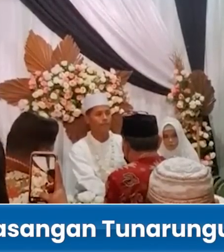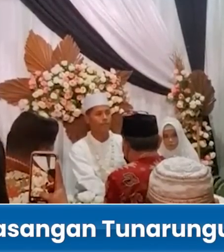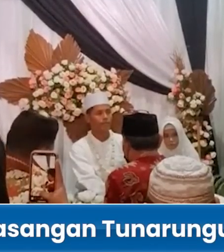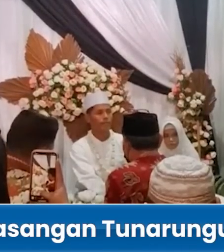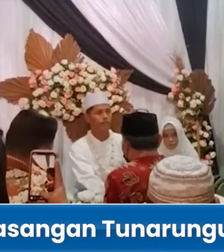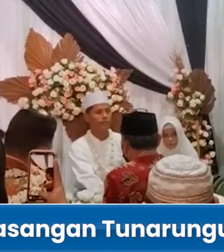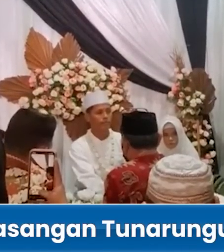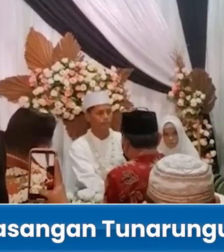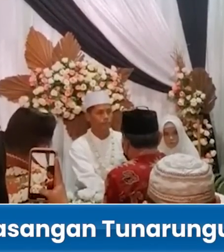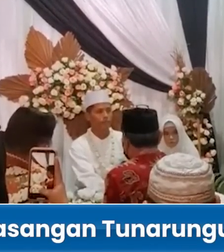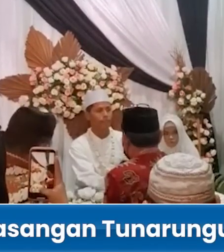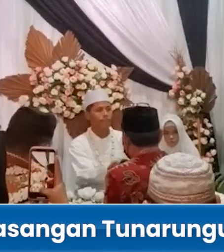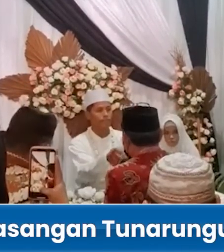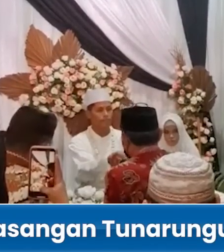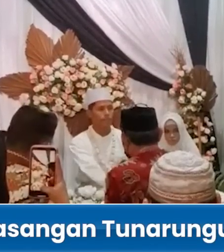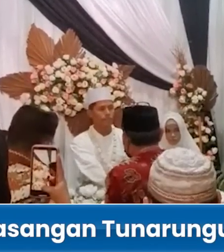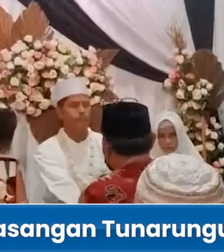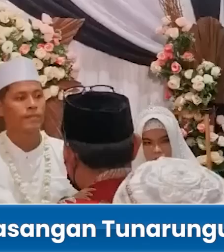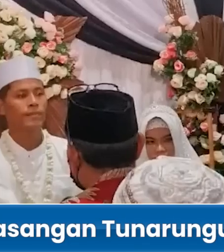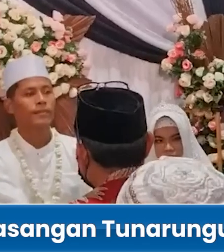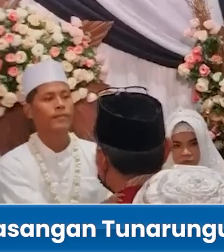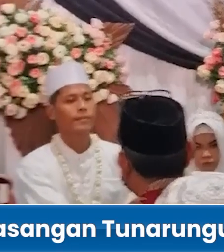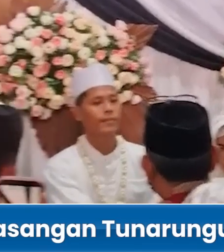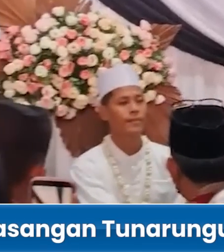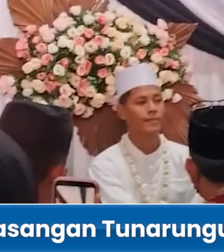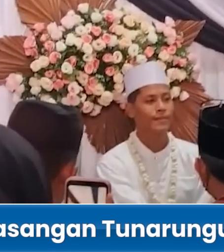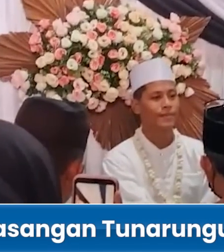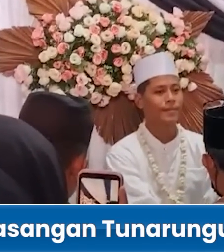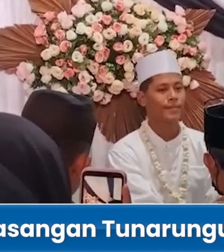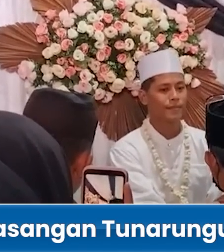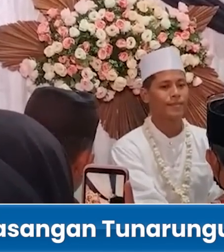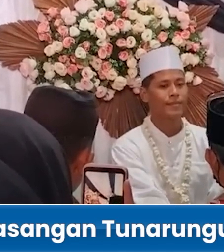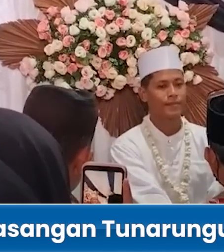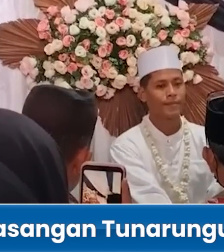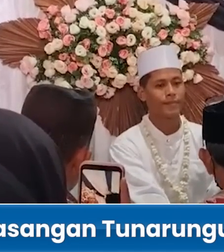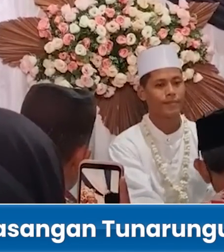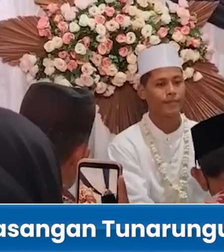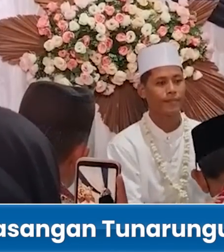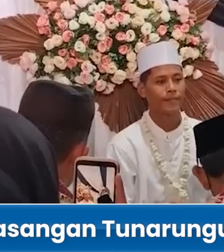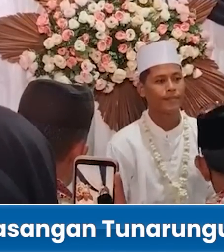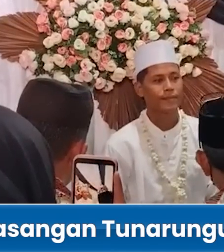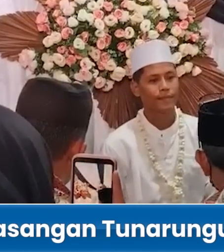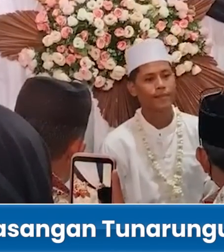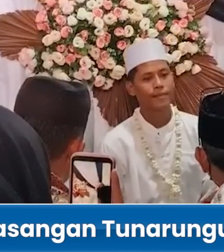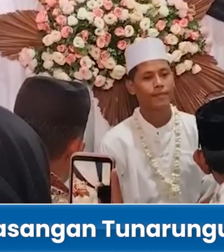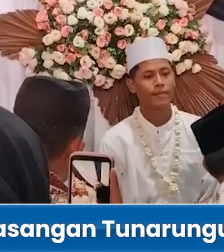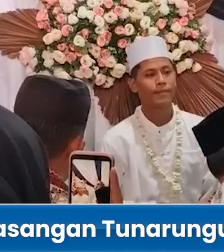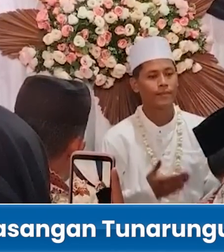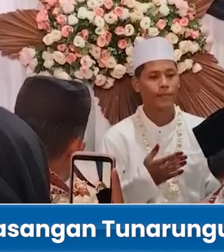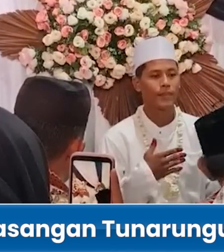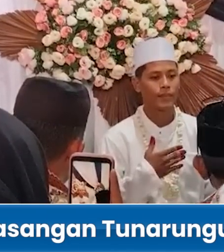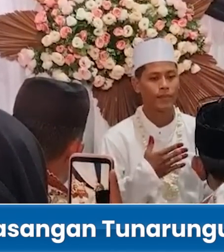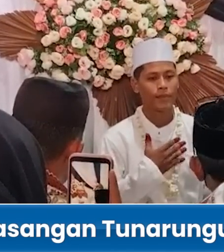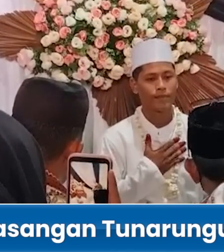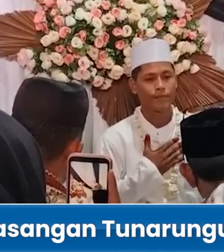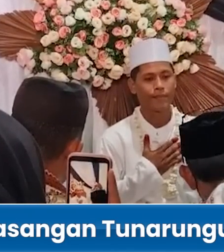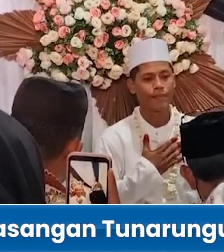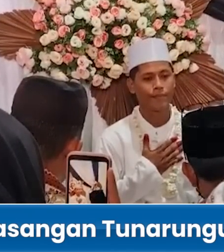bahasa isyarat, sang mempelai pria pun berhasil melangsungkan ijab kabul. Memiliki kondisi yang berbeda tak membuat pasangan ini harus menyerah dengan